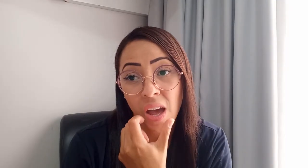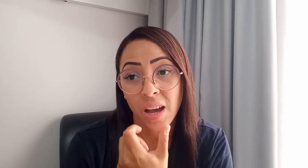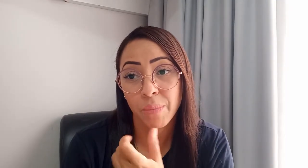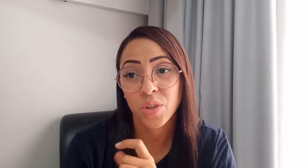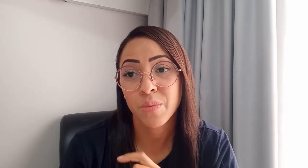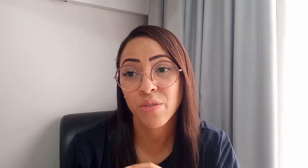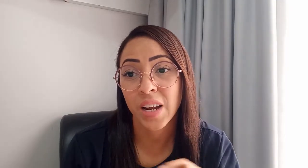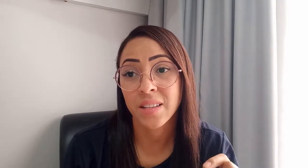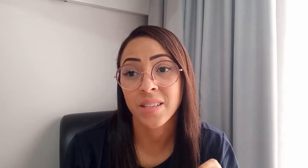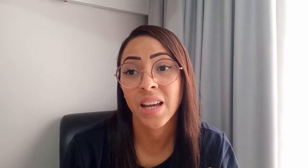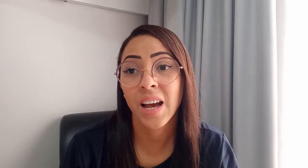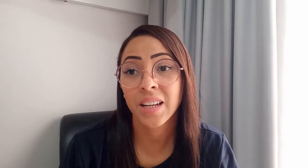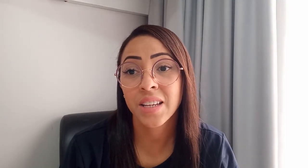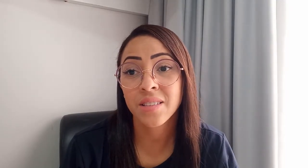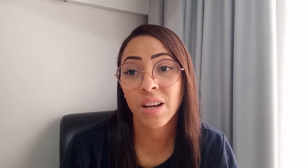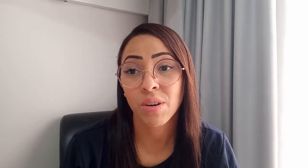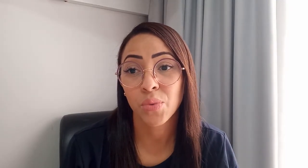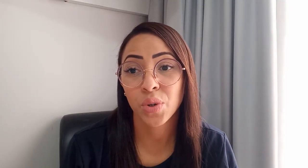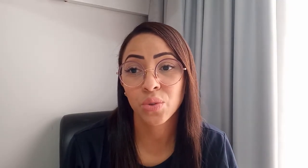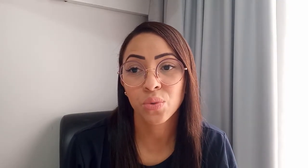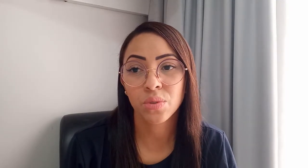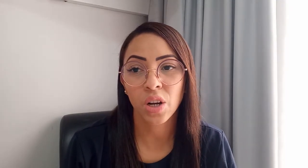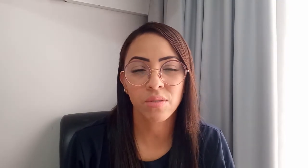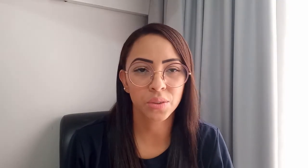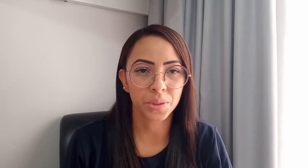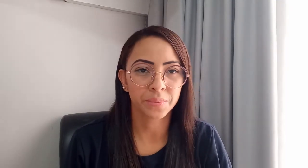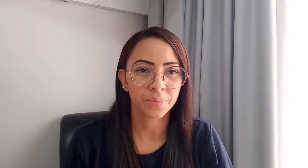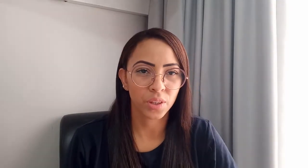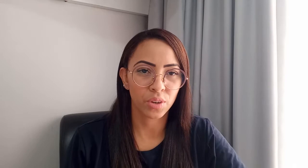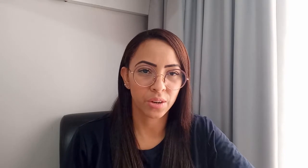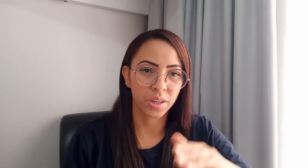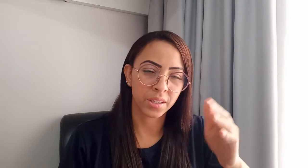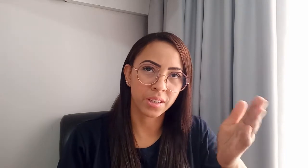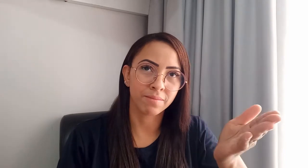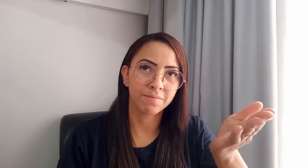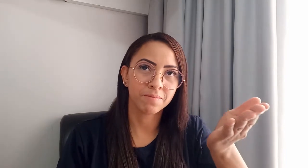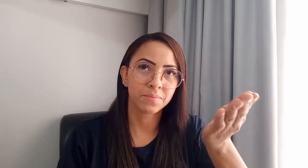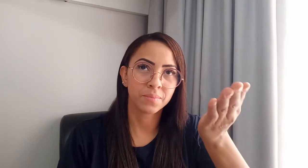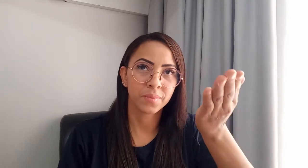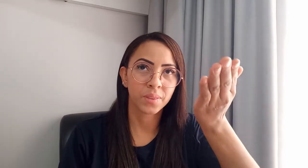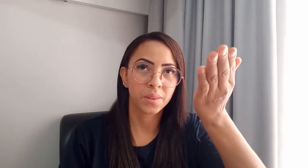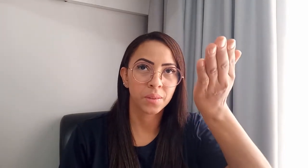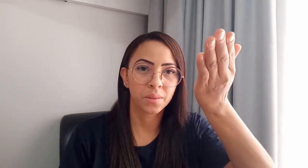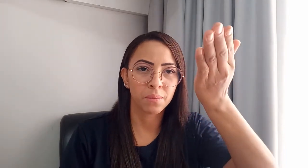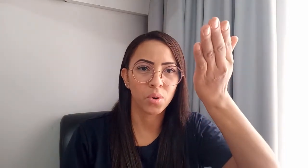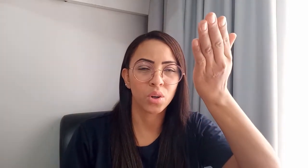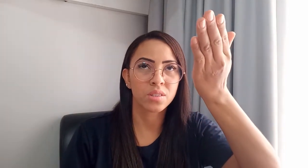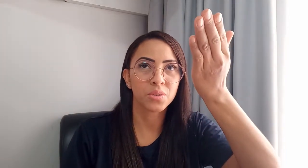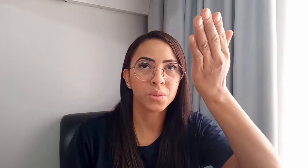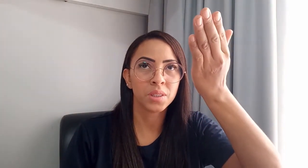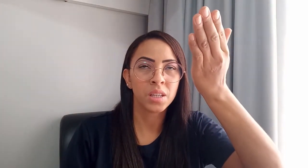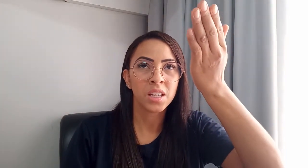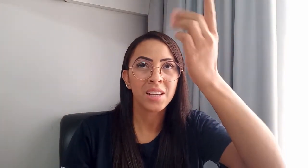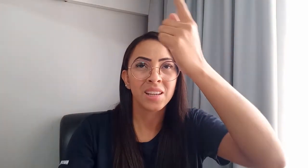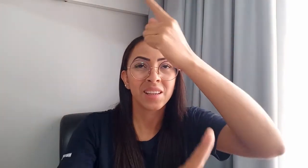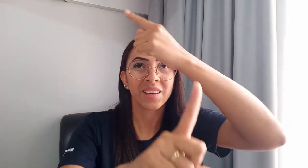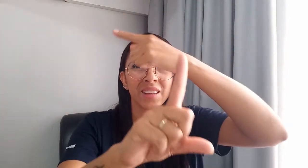A próxima frase. Ali estava morto o Salvador. Então é a hora que mostro que lá